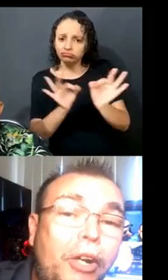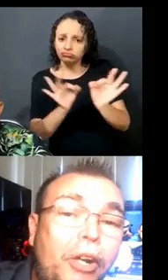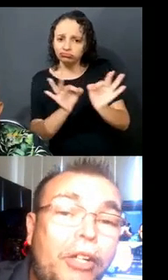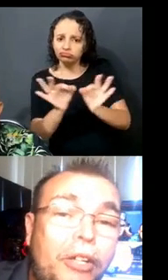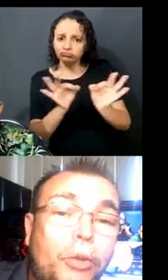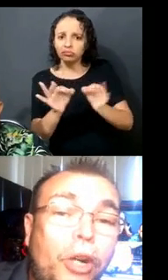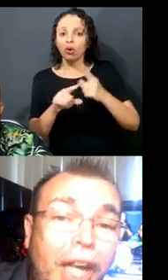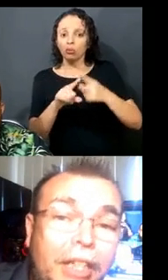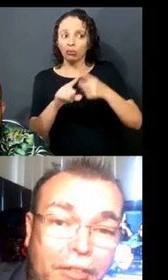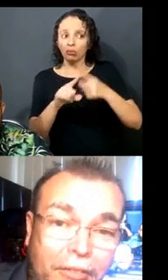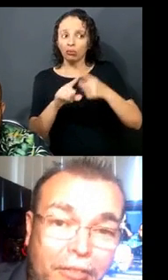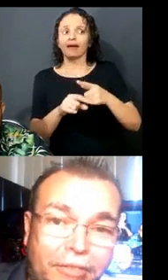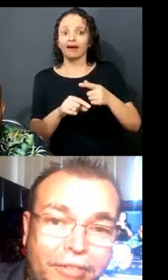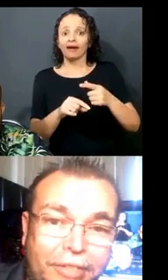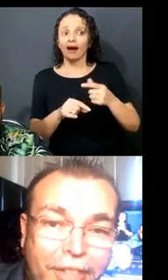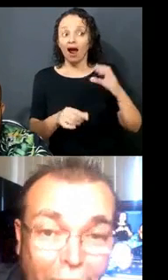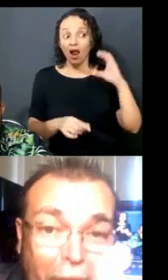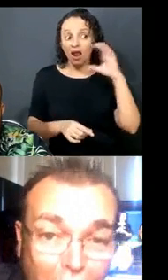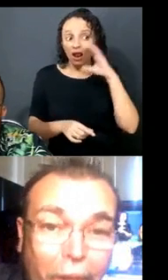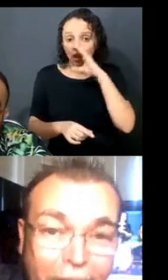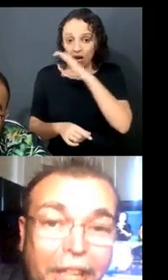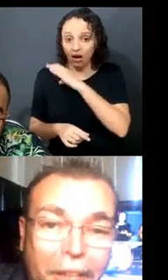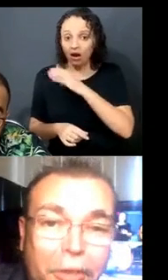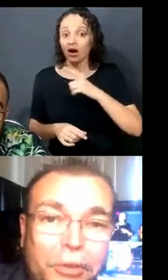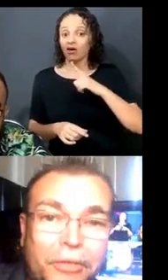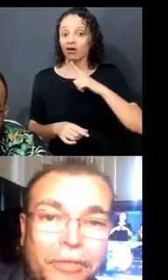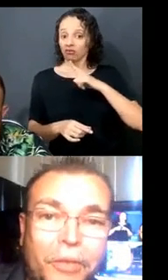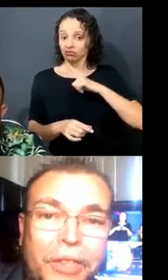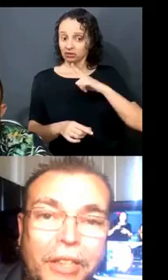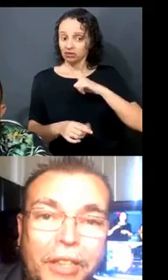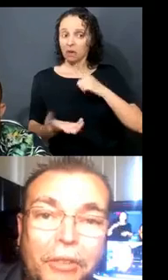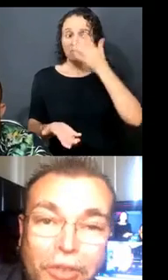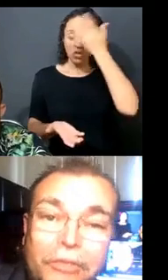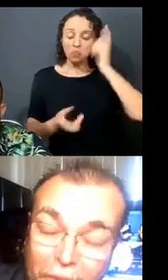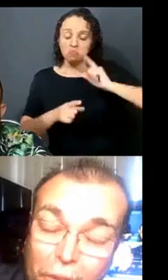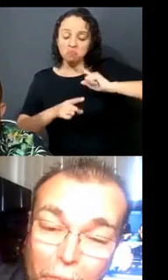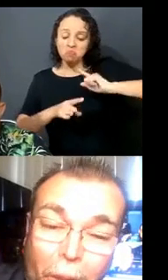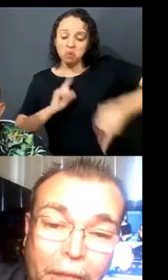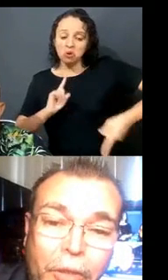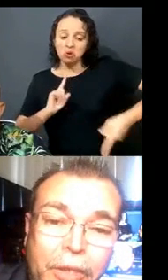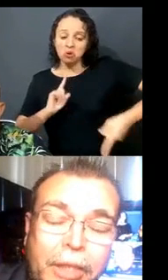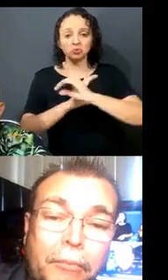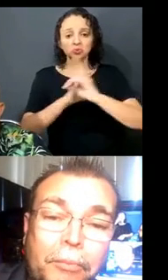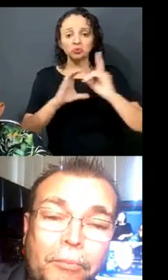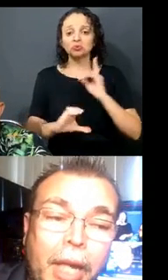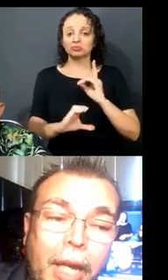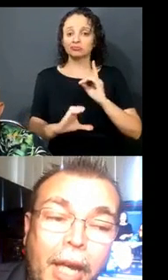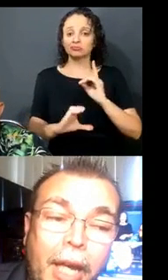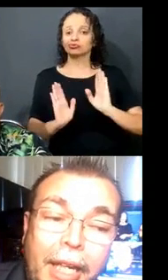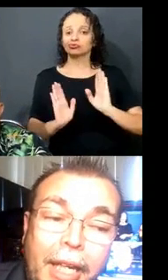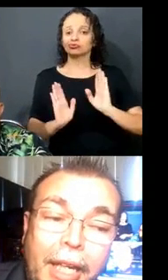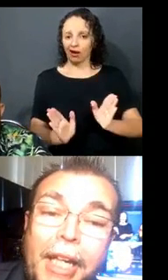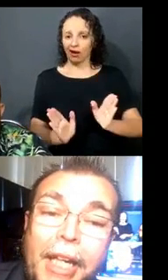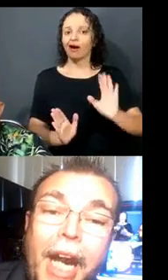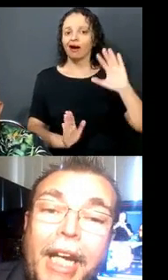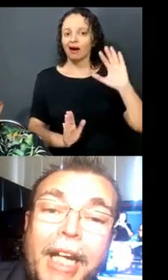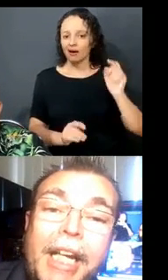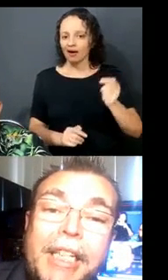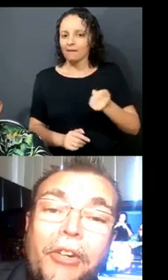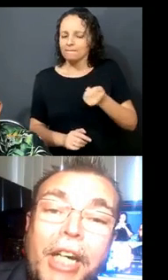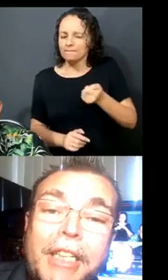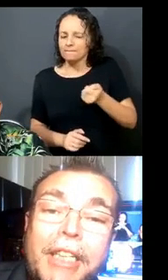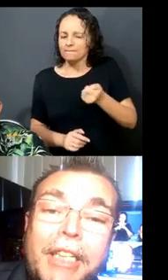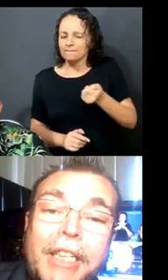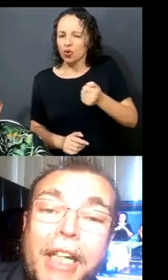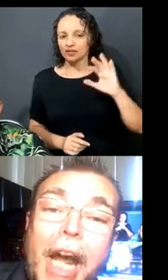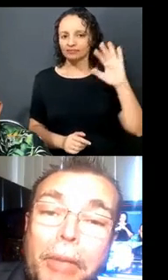um culto online, nem vai poder ter isso, entendeu? Isso pode acontecer. Sim. E a igreja